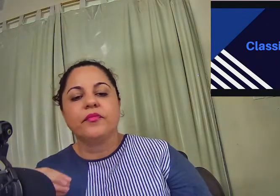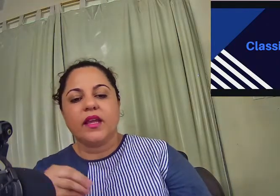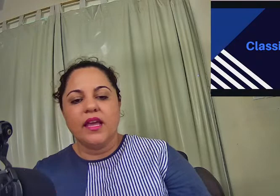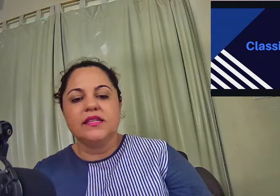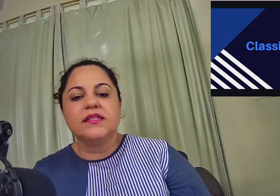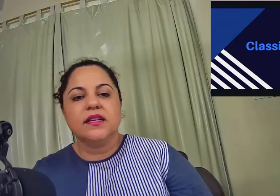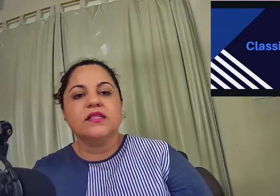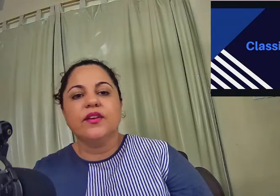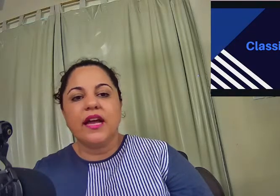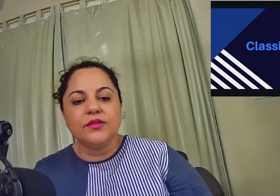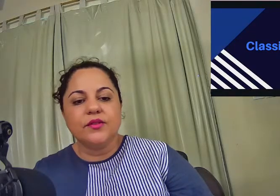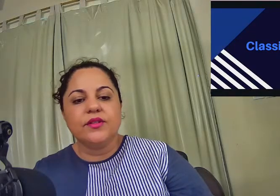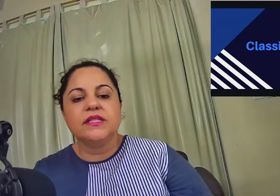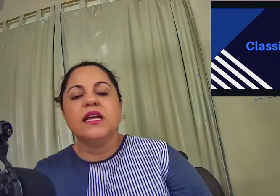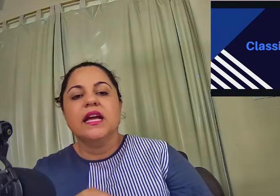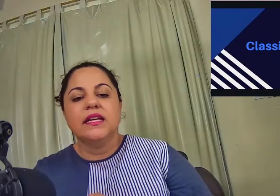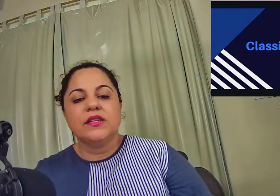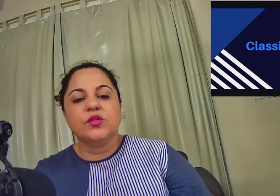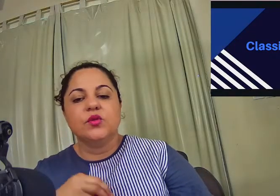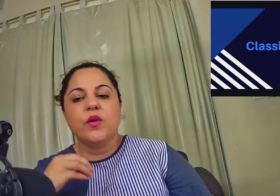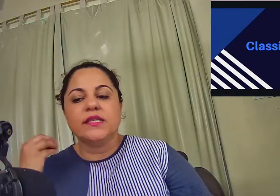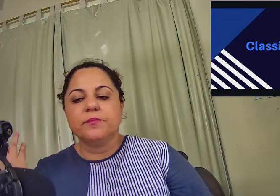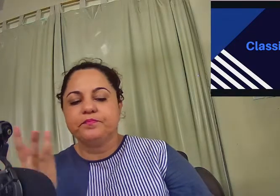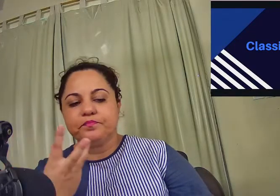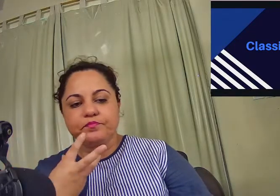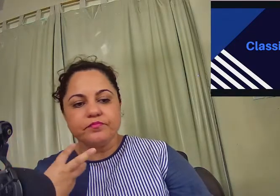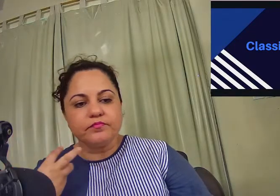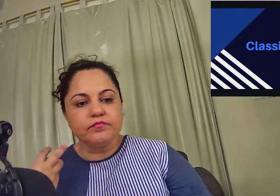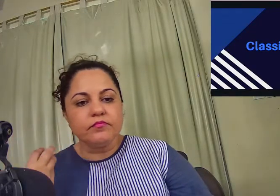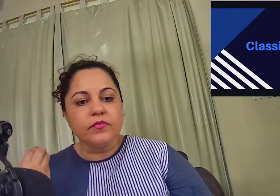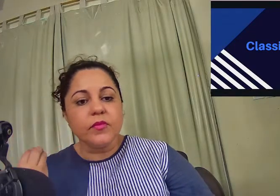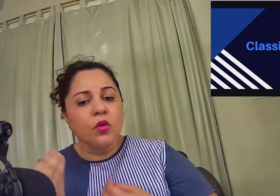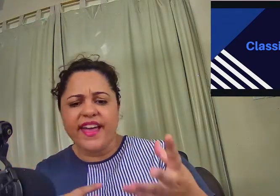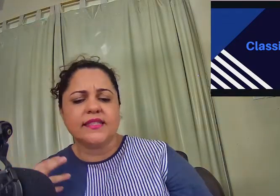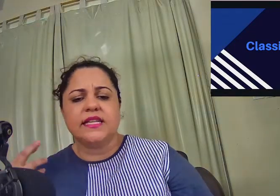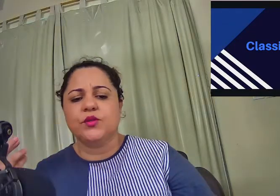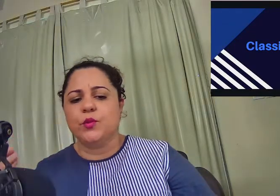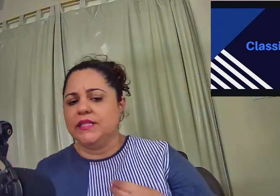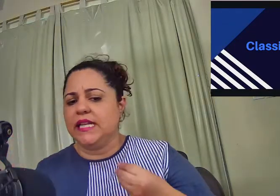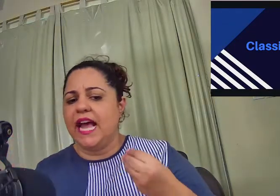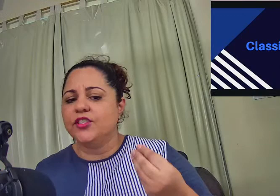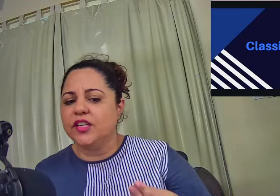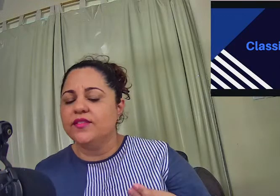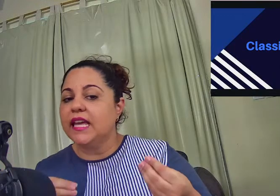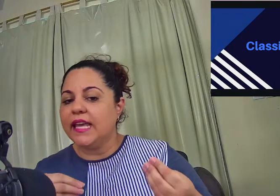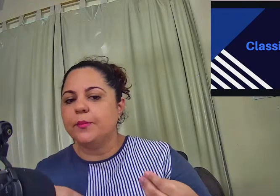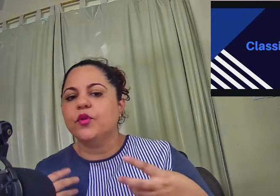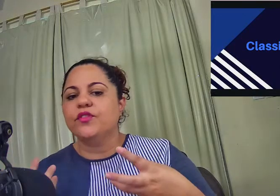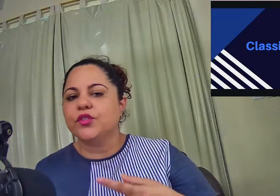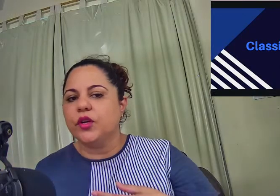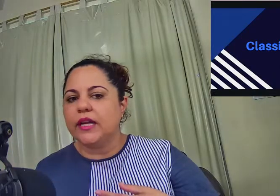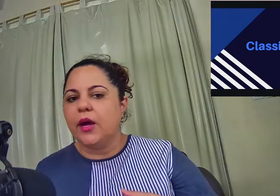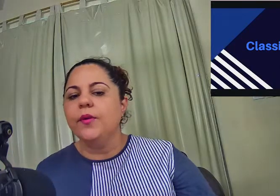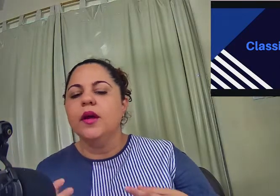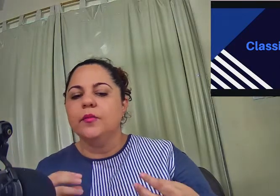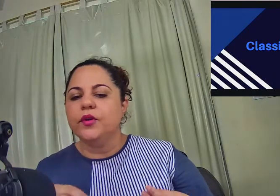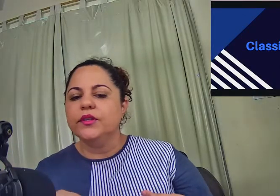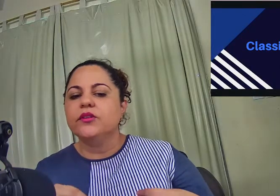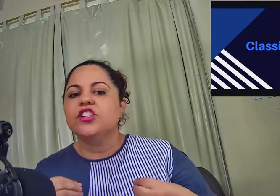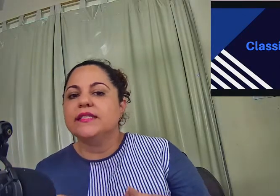esses classificadores nas suas conversas, nas suas narrativas, e quem é profissional poder utilizar